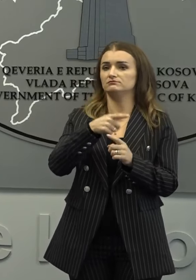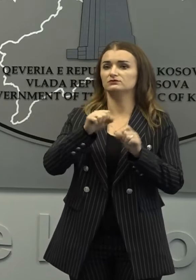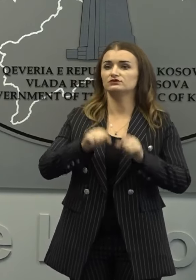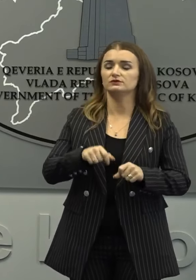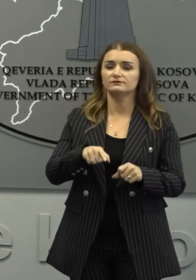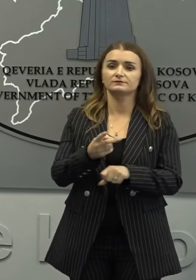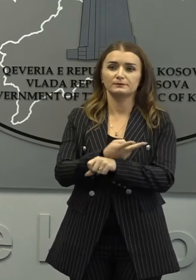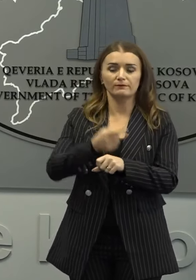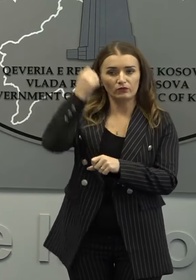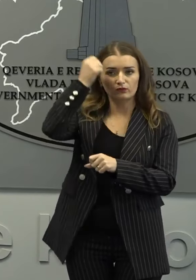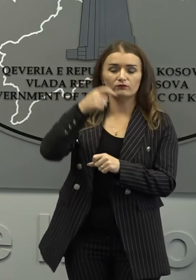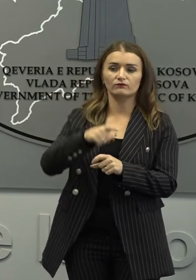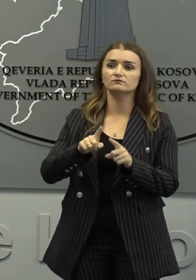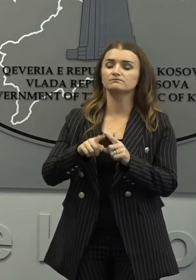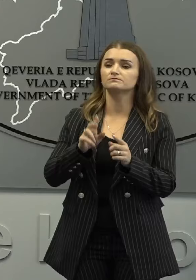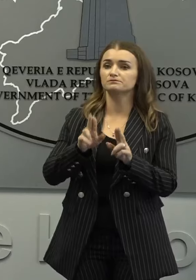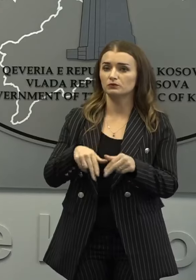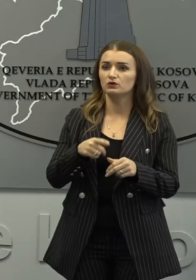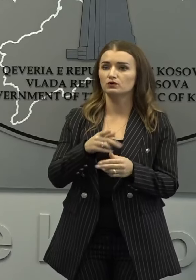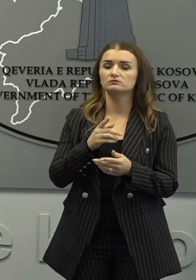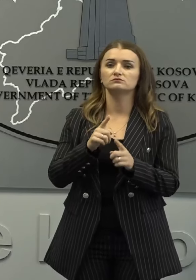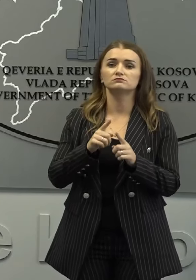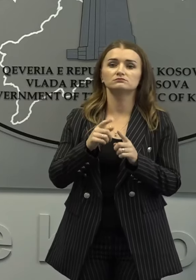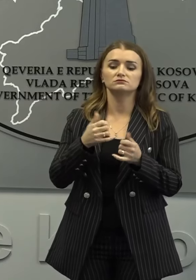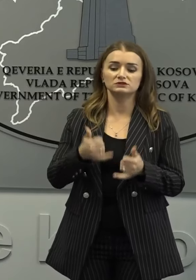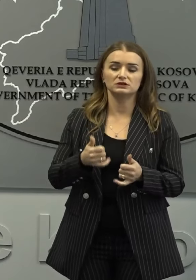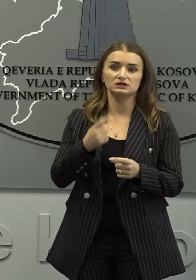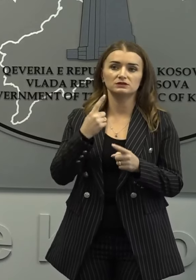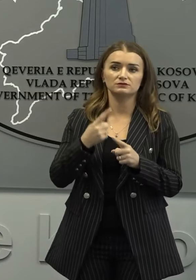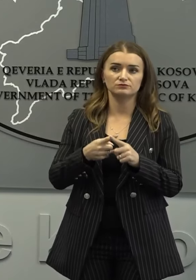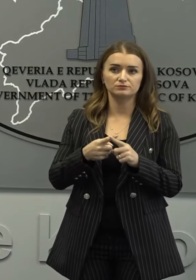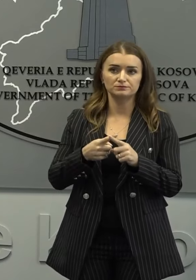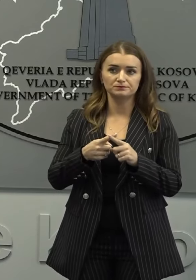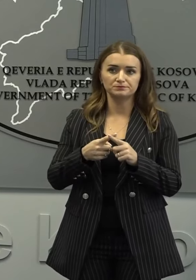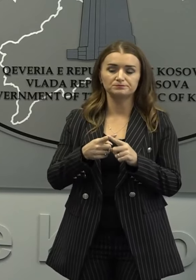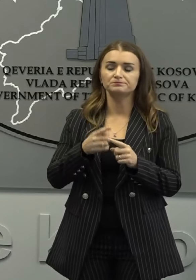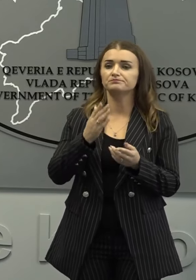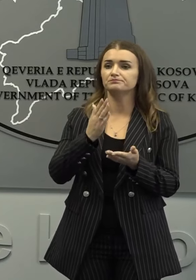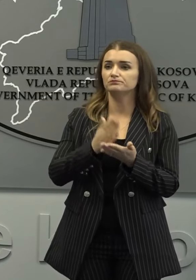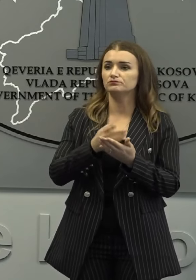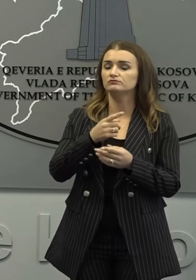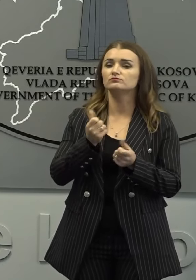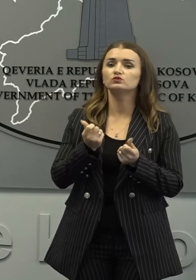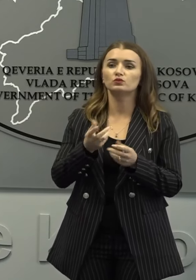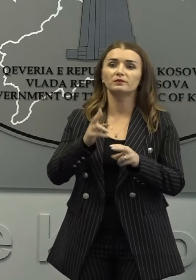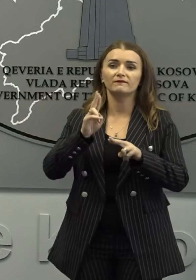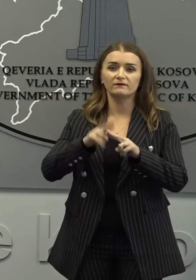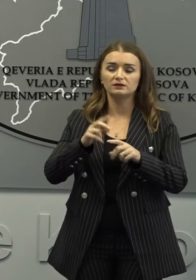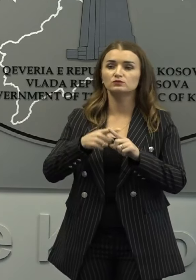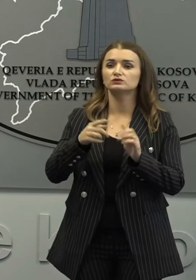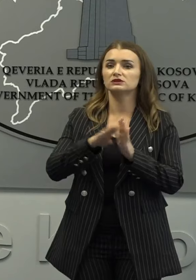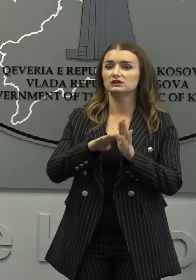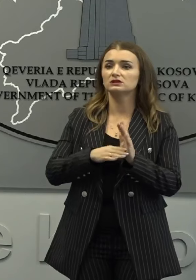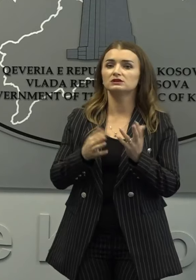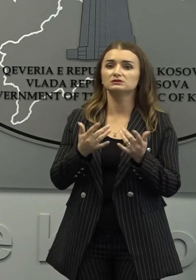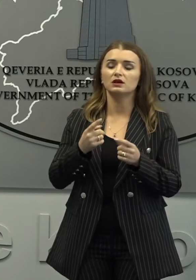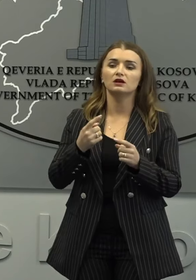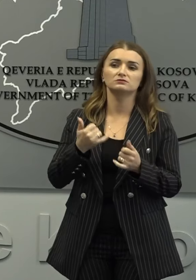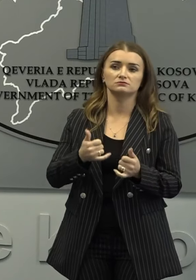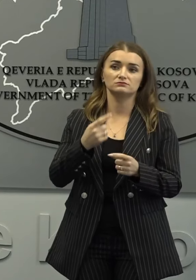Republikës Kosovës e cila ka kaluar numrin më të madh të vendimeve e të projekt ligjeve në shtetin tonë